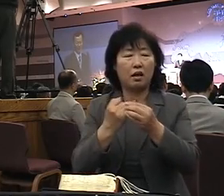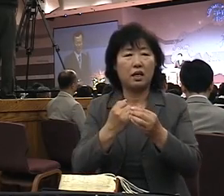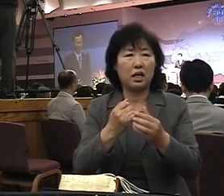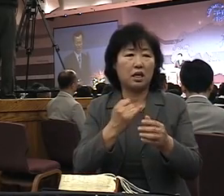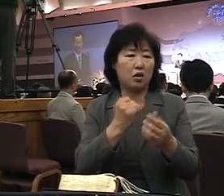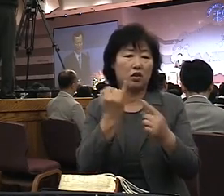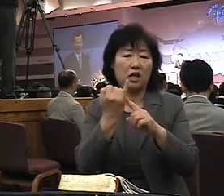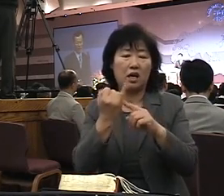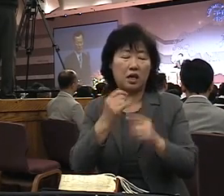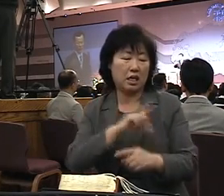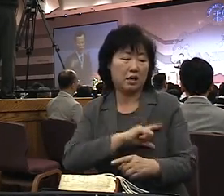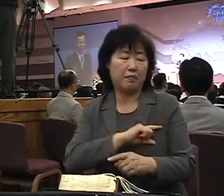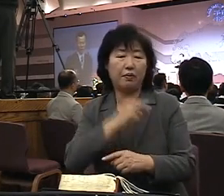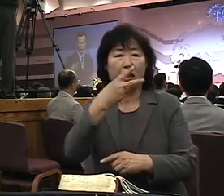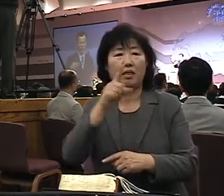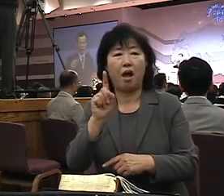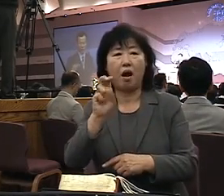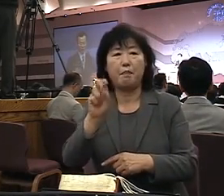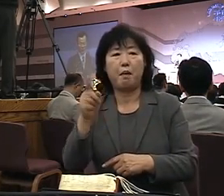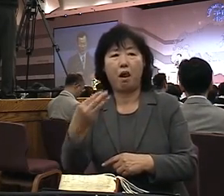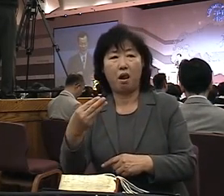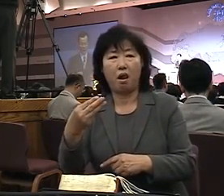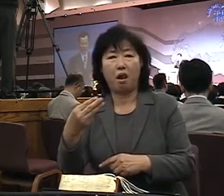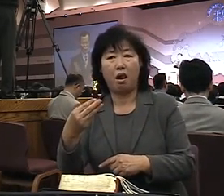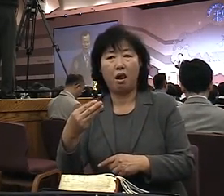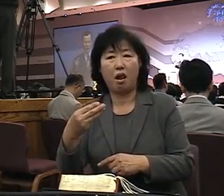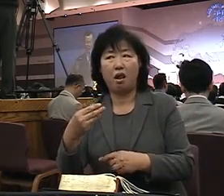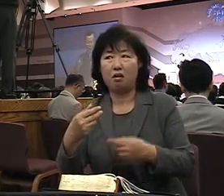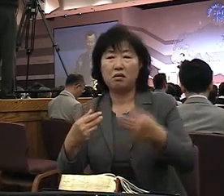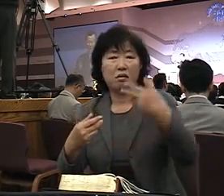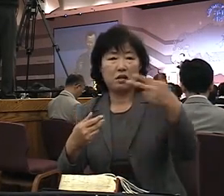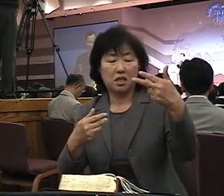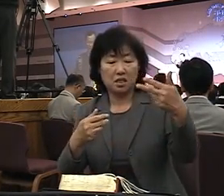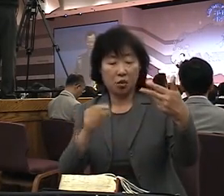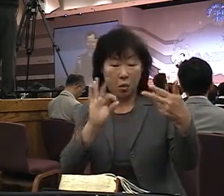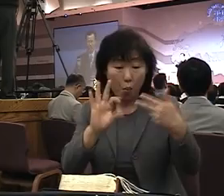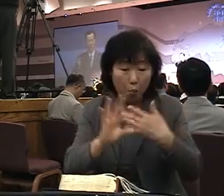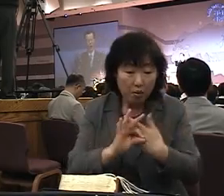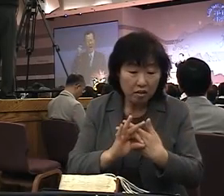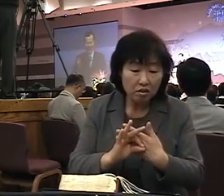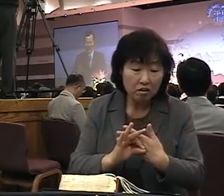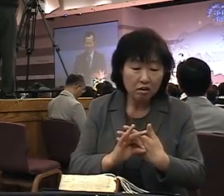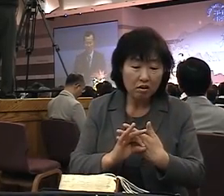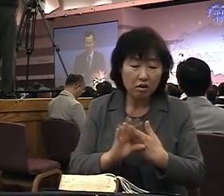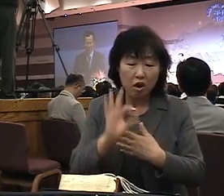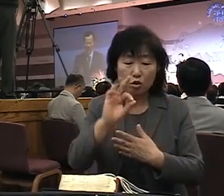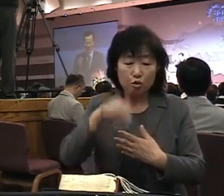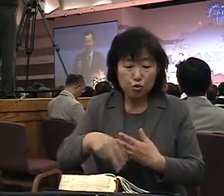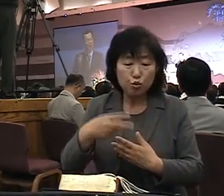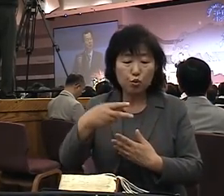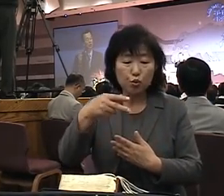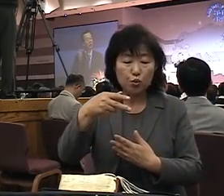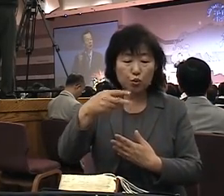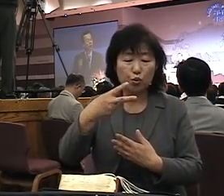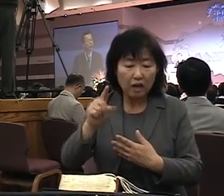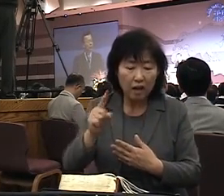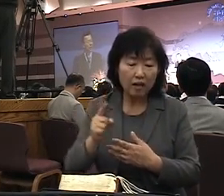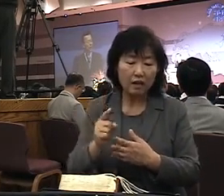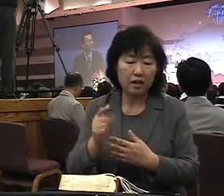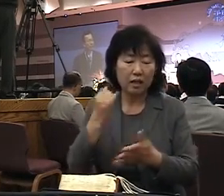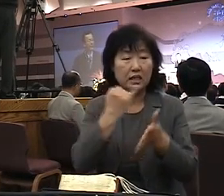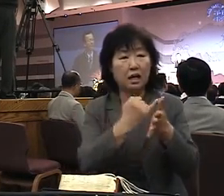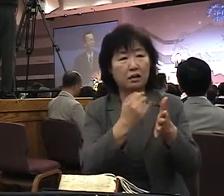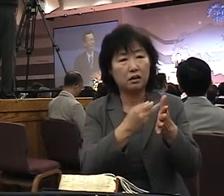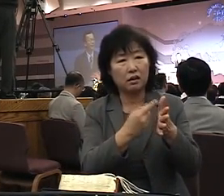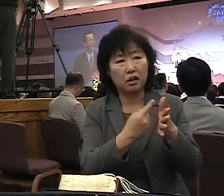다말입니다. 근데 7절에 보니까 유다의 장자 엘이 하나님 앞에서 악하였으므로 하나님께서 그를 쳐